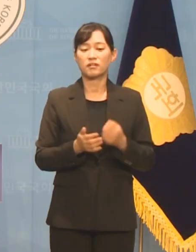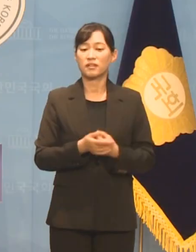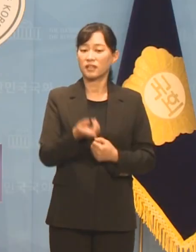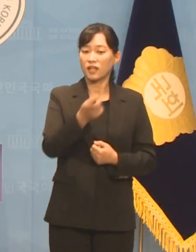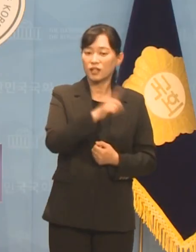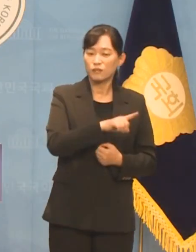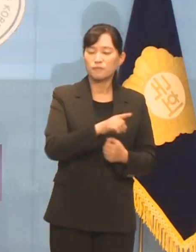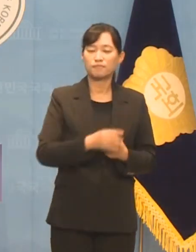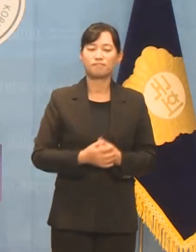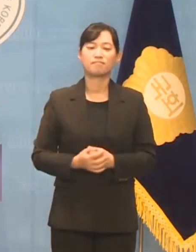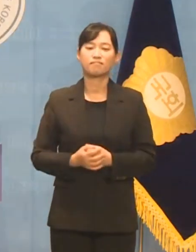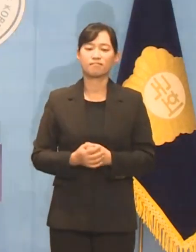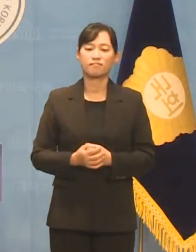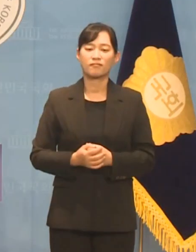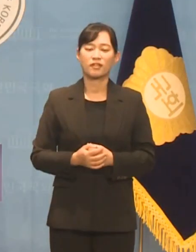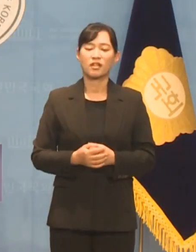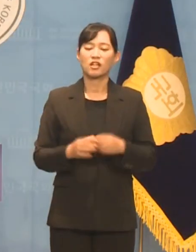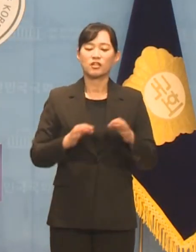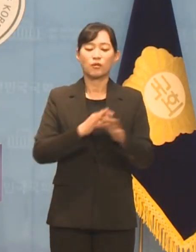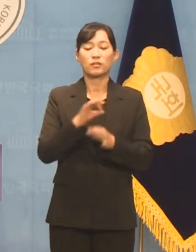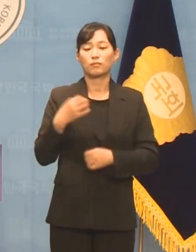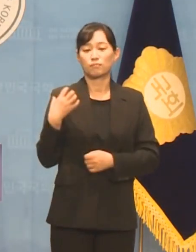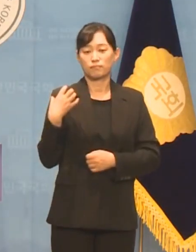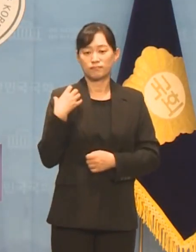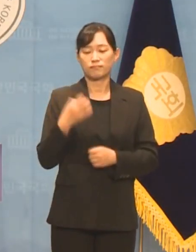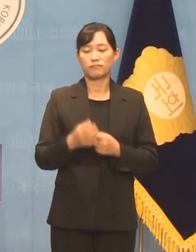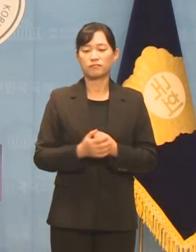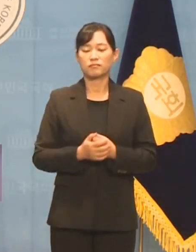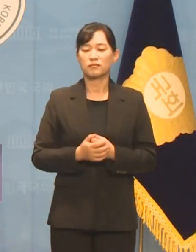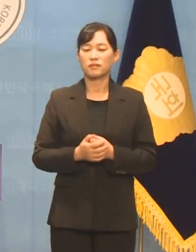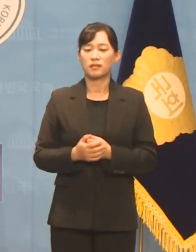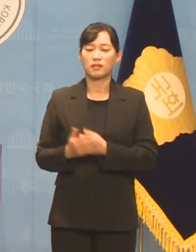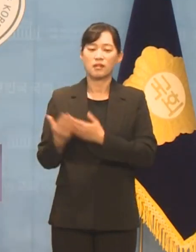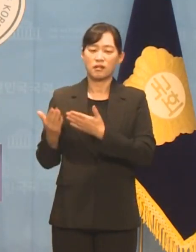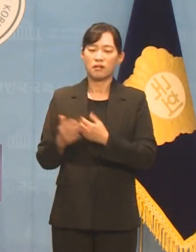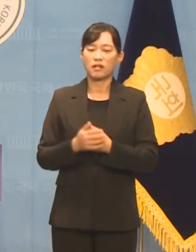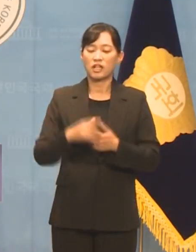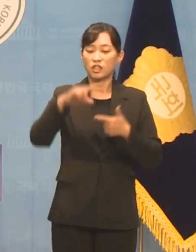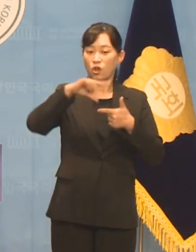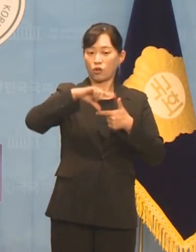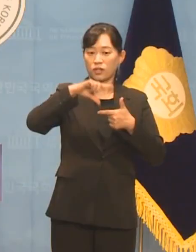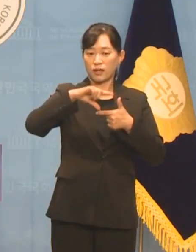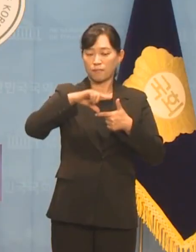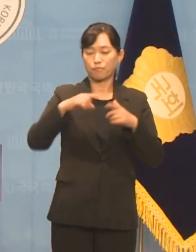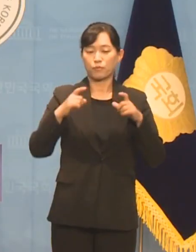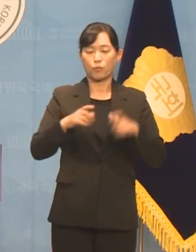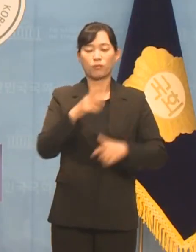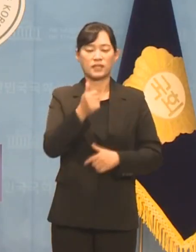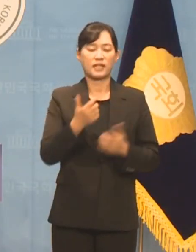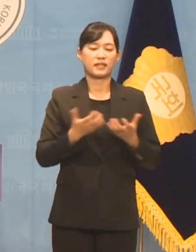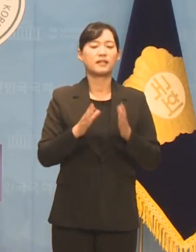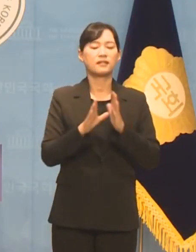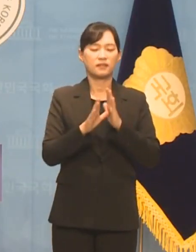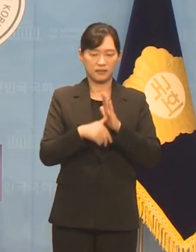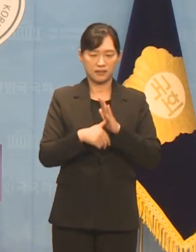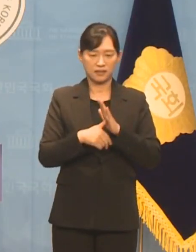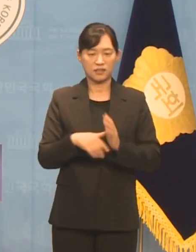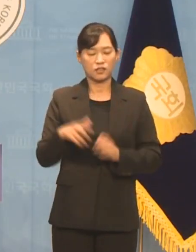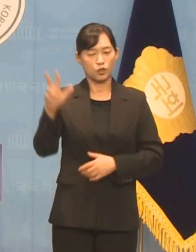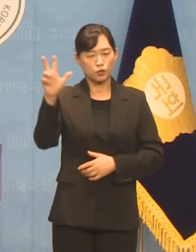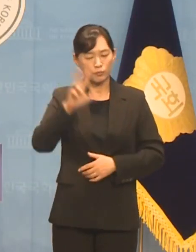계시는 경제 분야를 맡고 계시고 제가 경남도지사 재직 시에